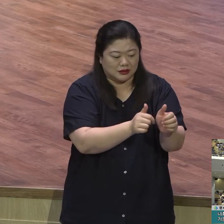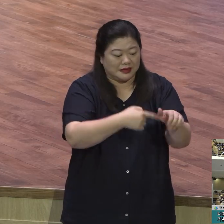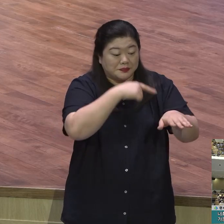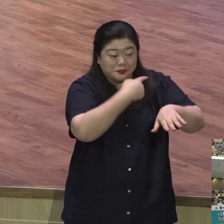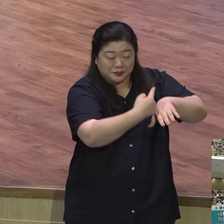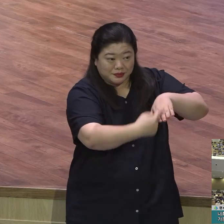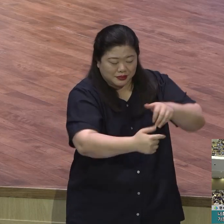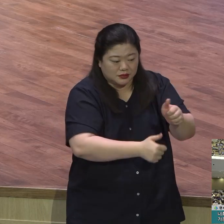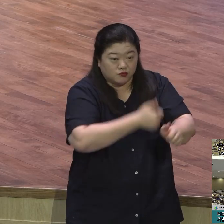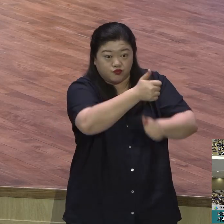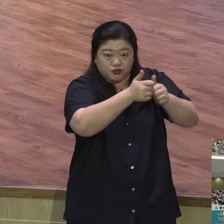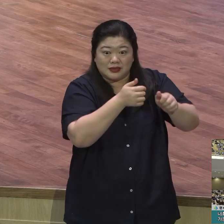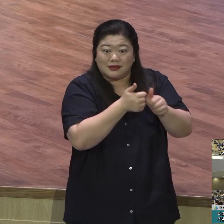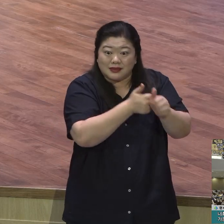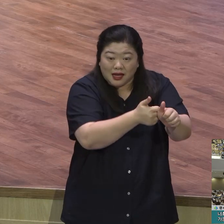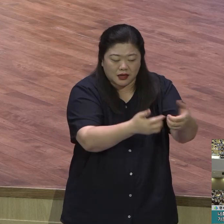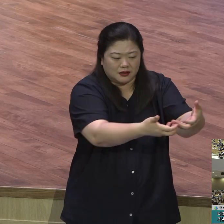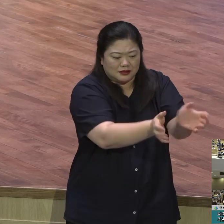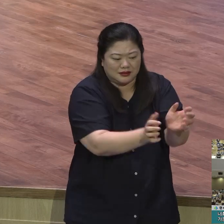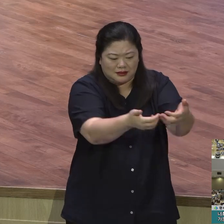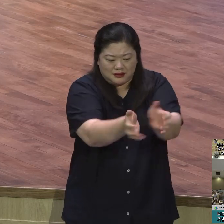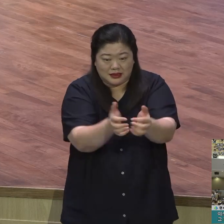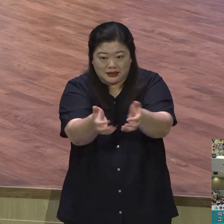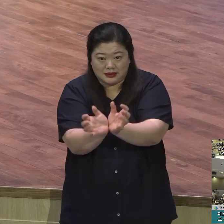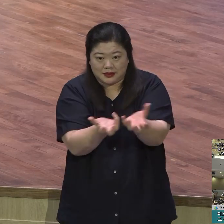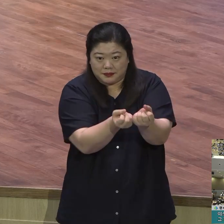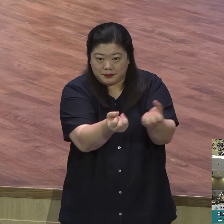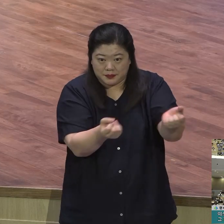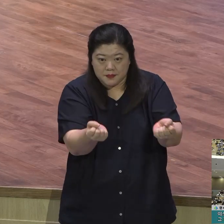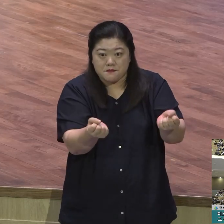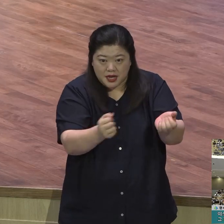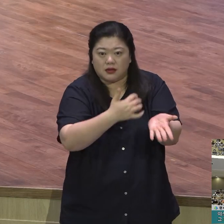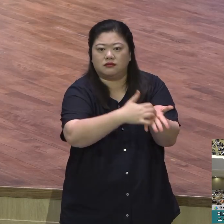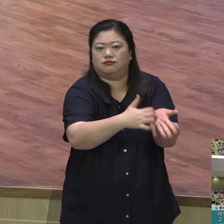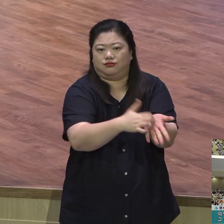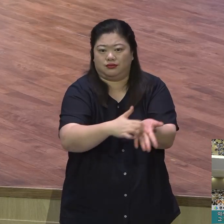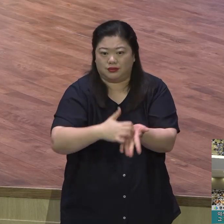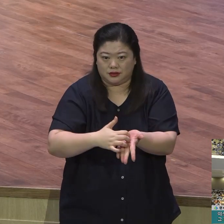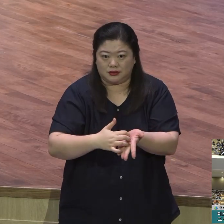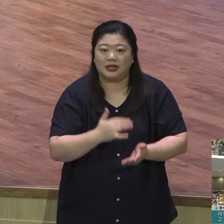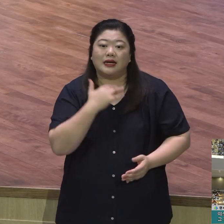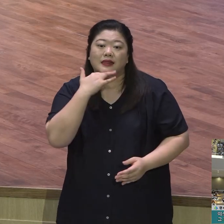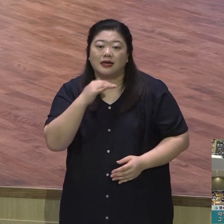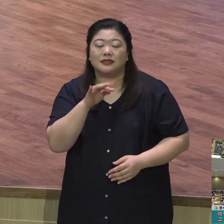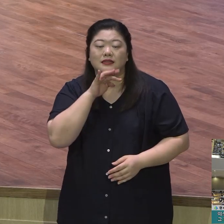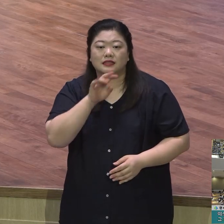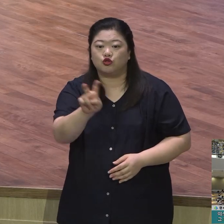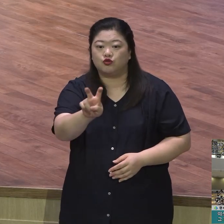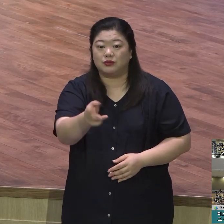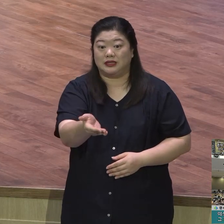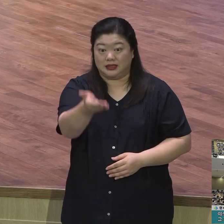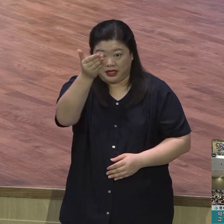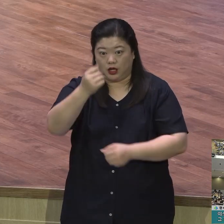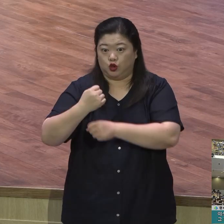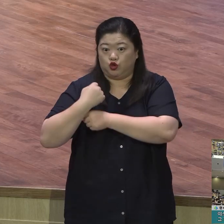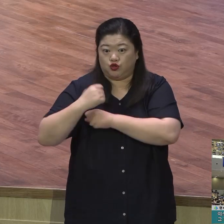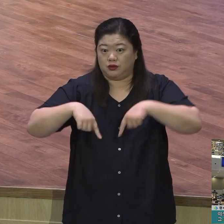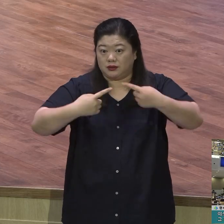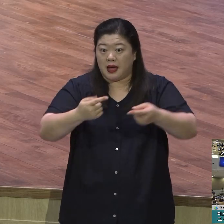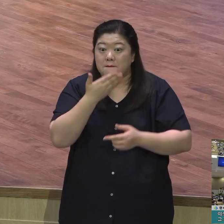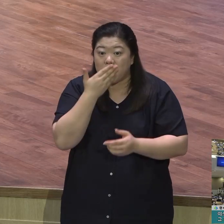조상의 가문에 따라 그 명수대로 개수할지니 이스라엘 자순 중 20세 이상으로 싸움에 나갈 만한